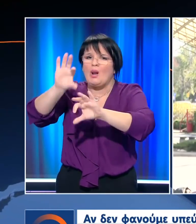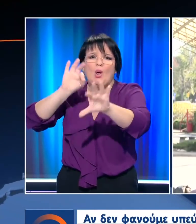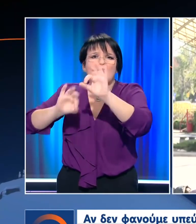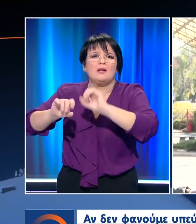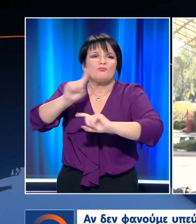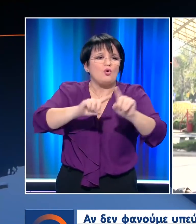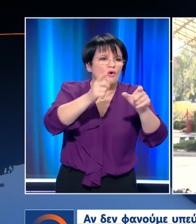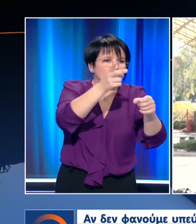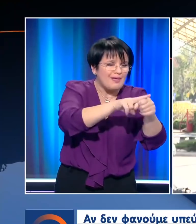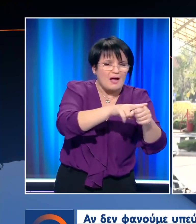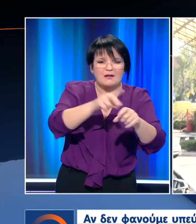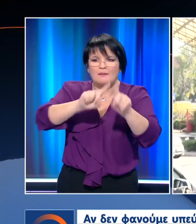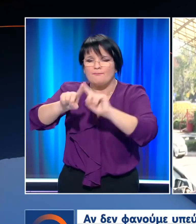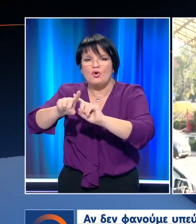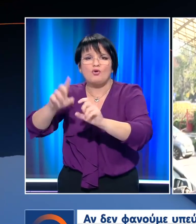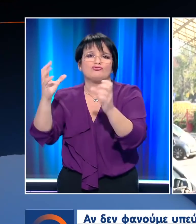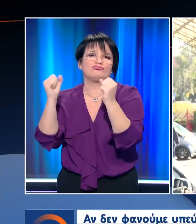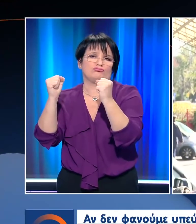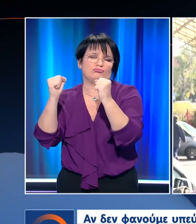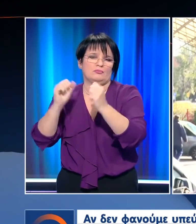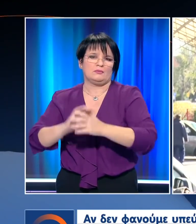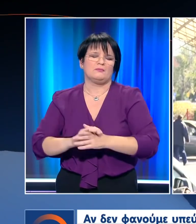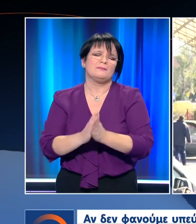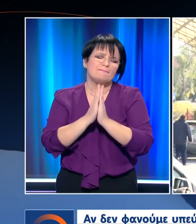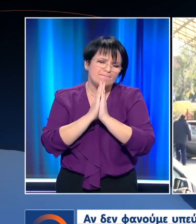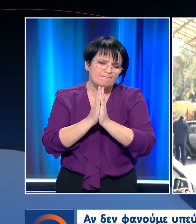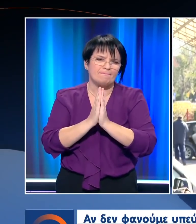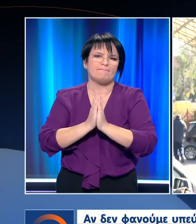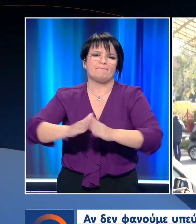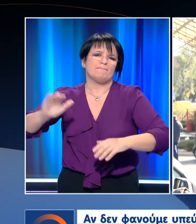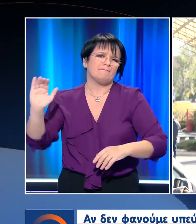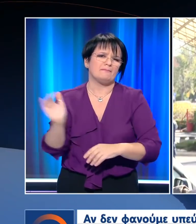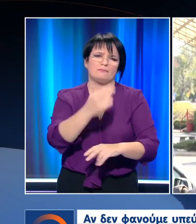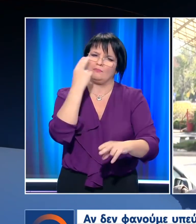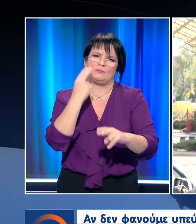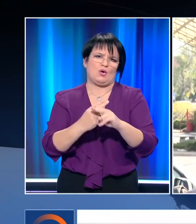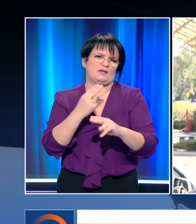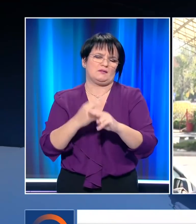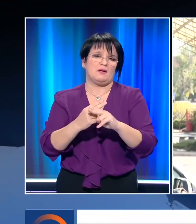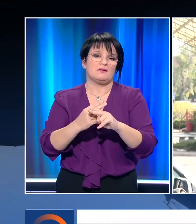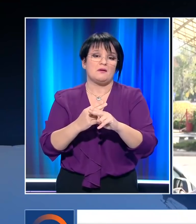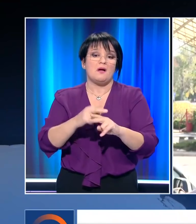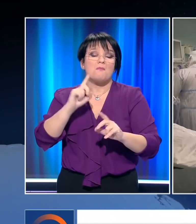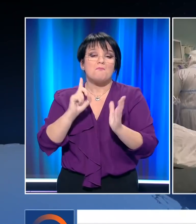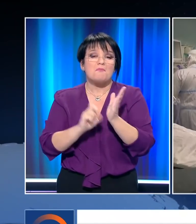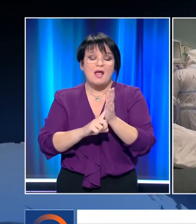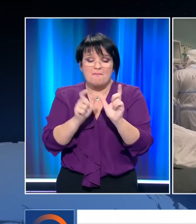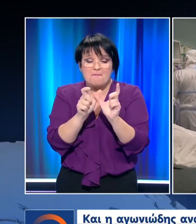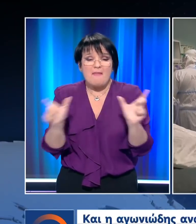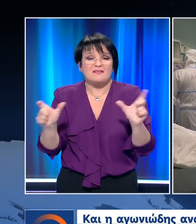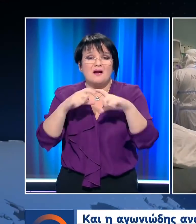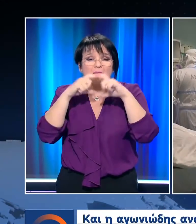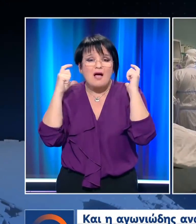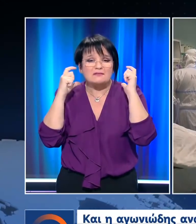θα ζήσει. Κάνω την ίστατη έκκληση. Πάρα πολύ σημαντικό. Κρατήστε τα μέτρα. Και η